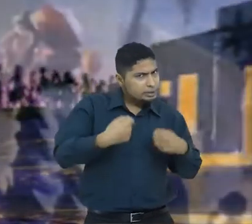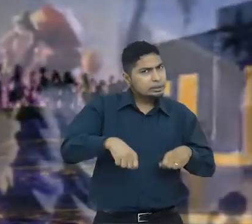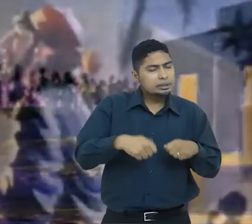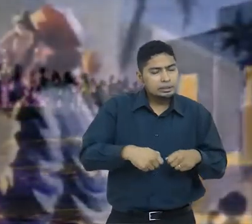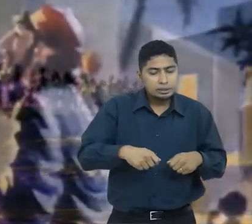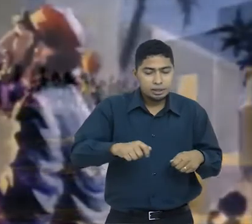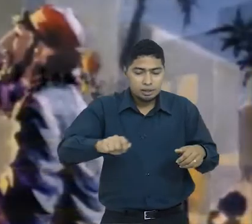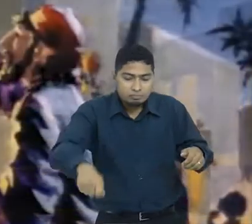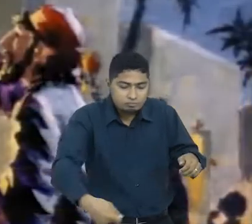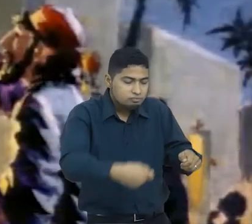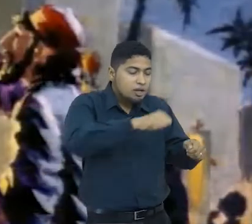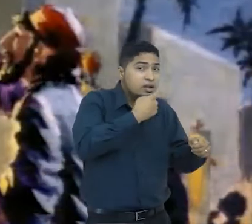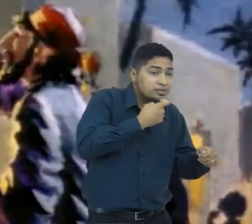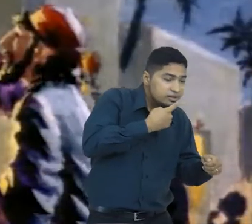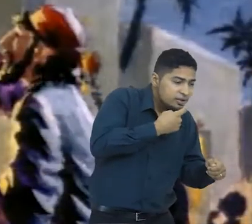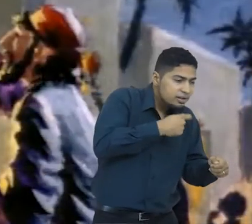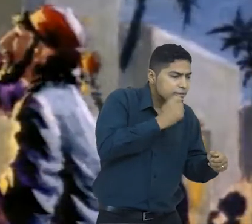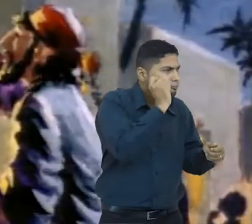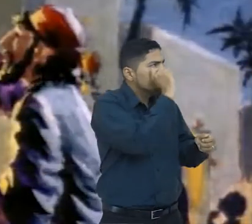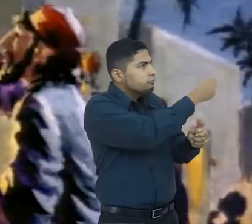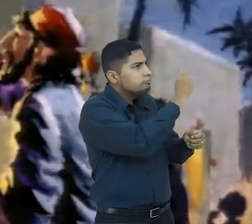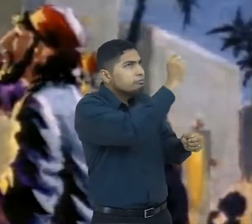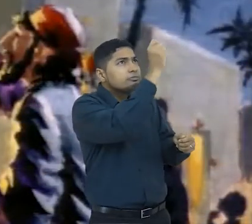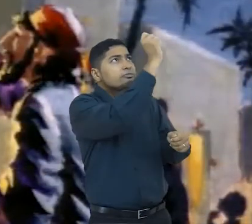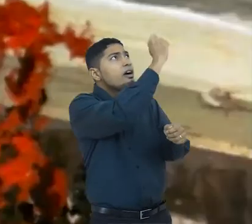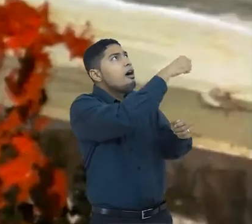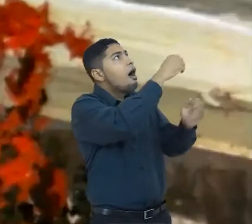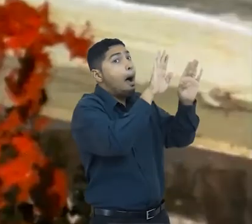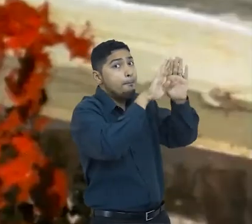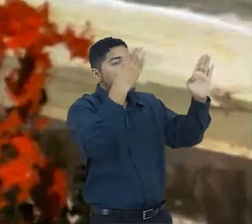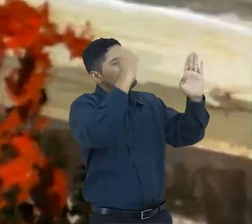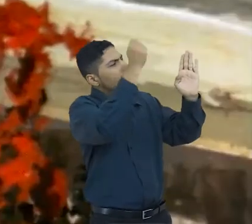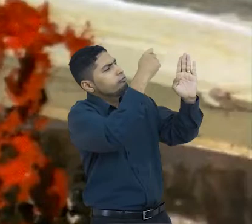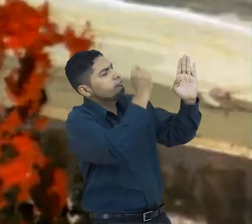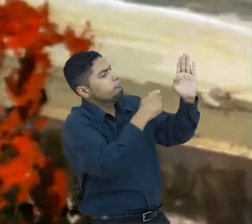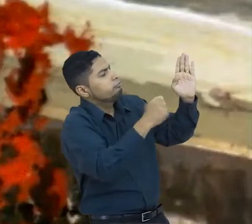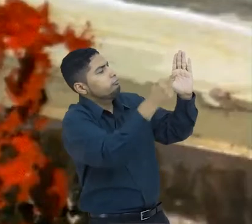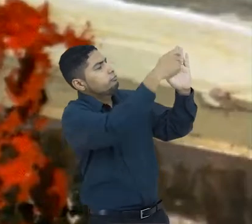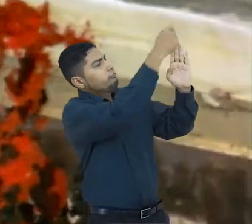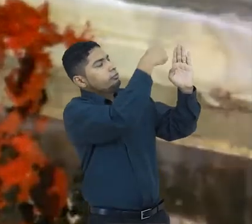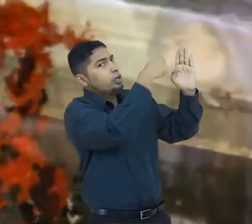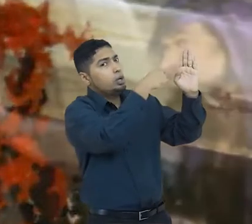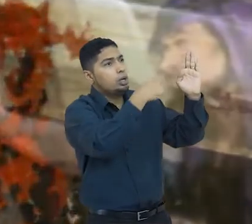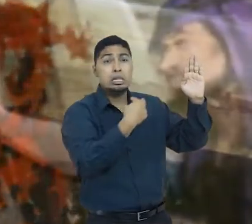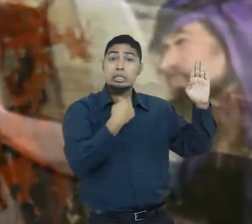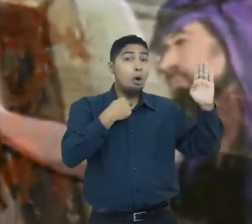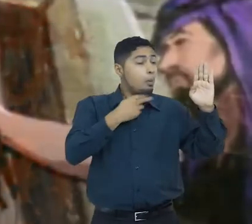de hisopo no sangue do cordeiro e salpiquem os batentes das portas. Ninguém deve sair de